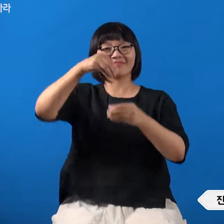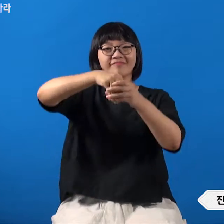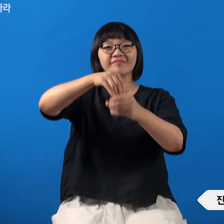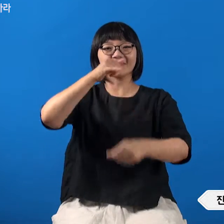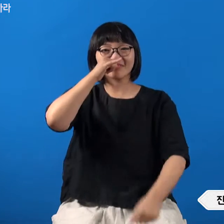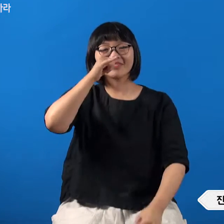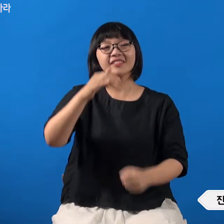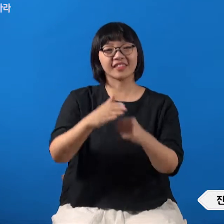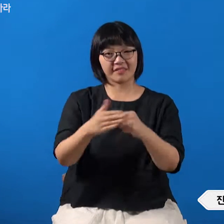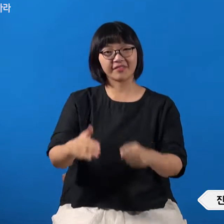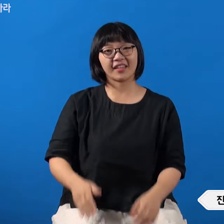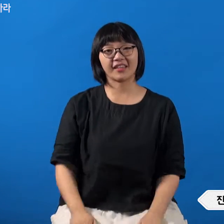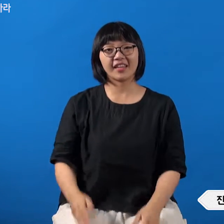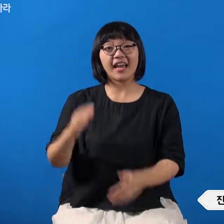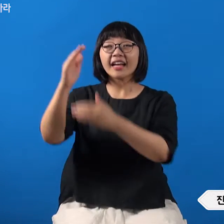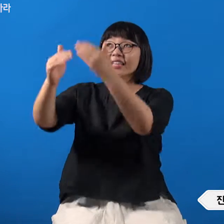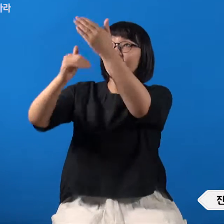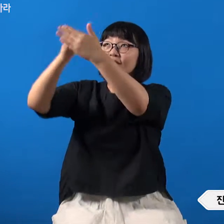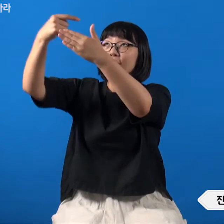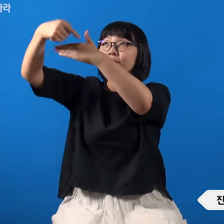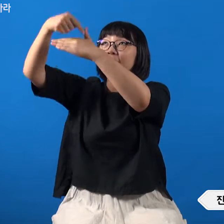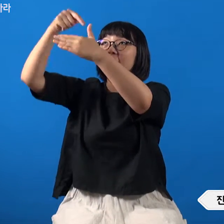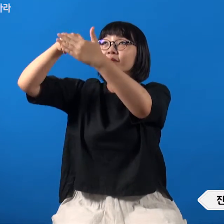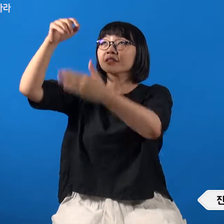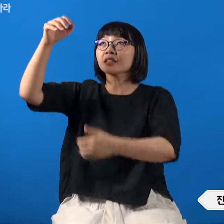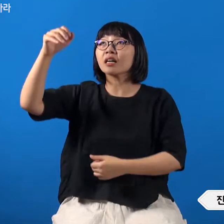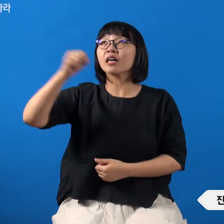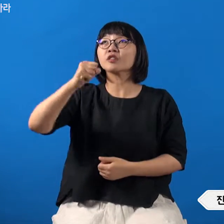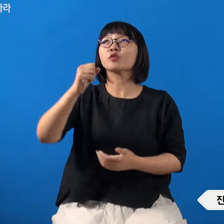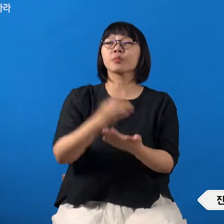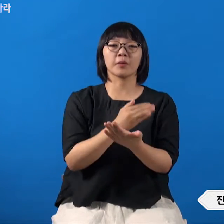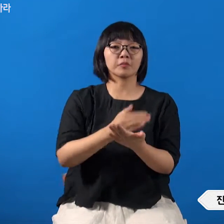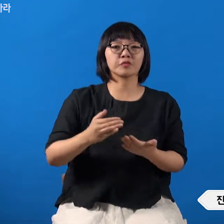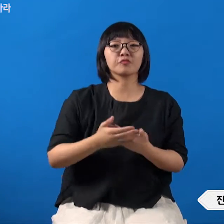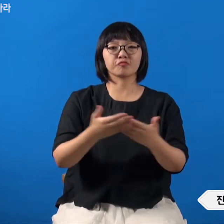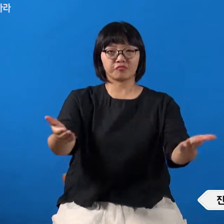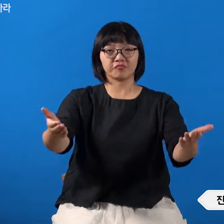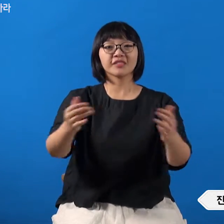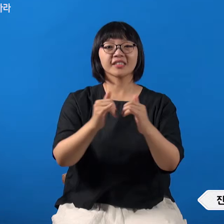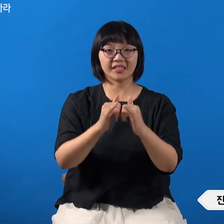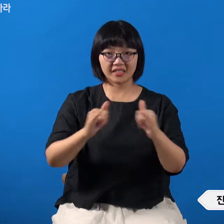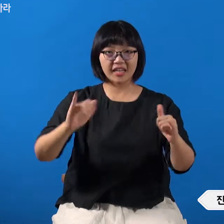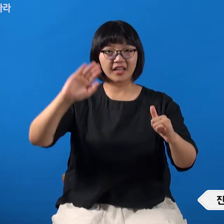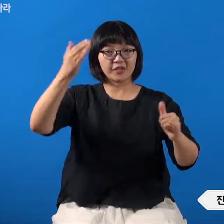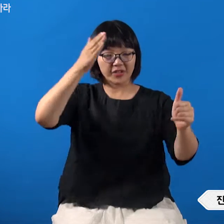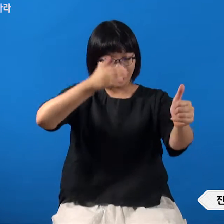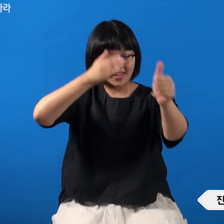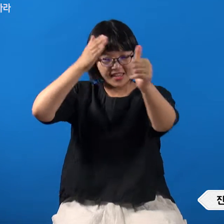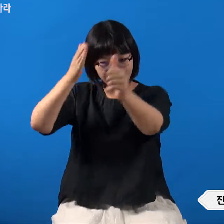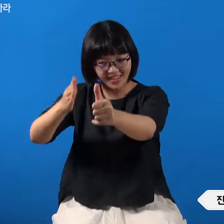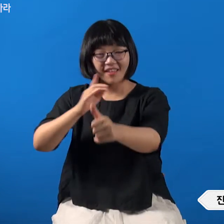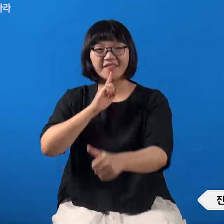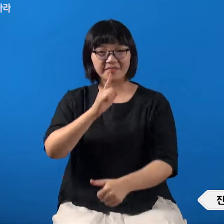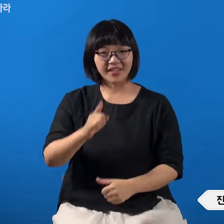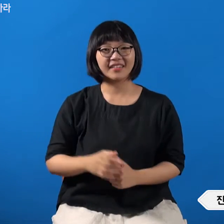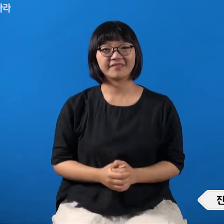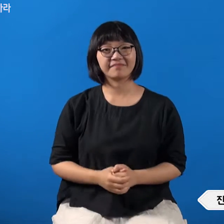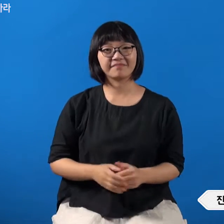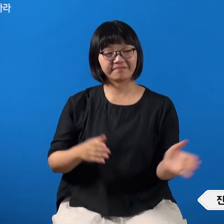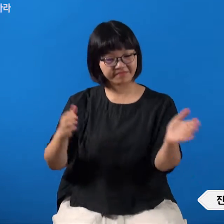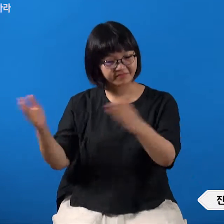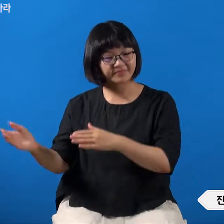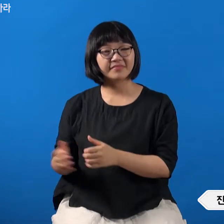베푸는 삶, 오늘 성경은 우리에게 말씀하고 있습니다. 2차 대전